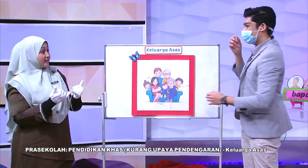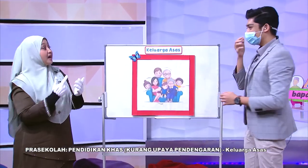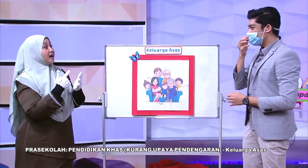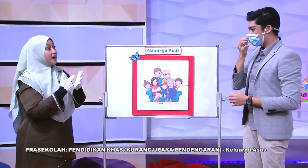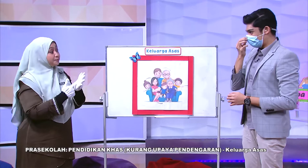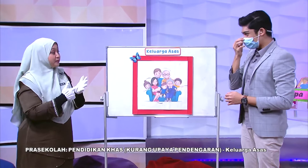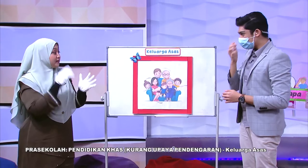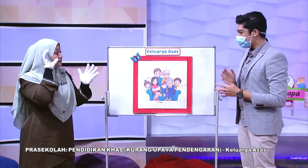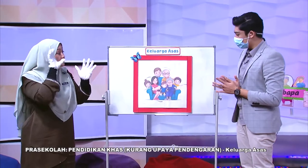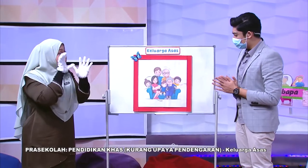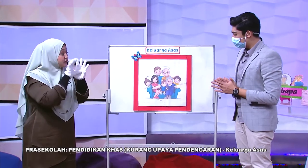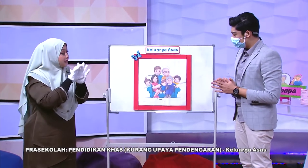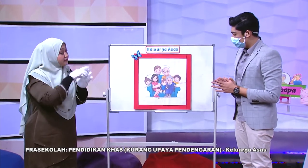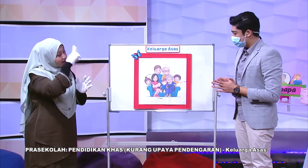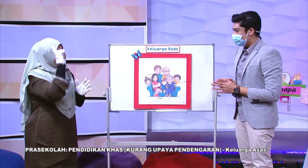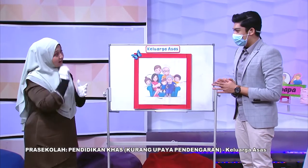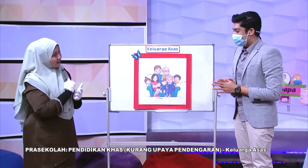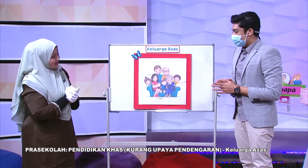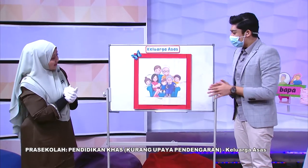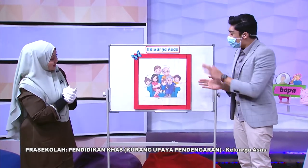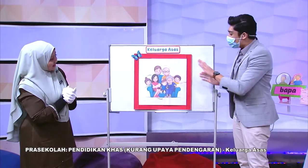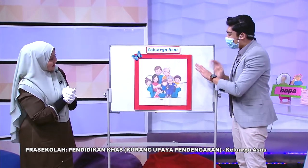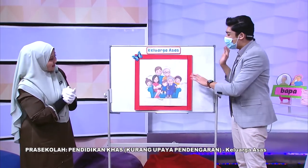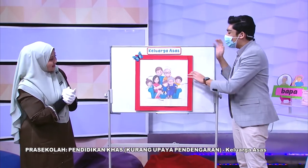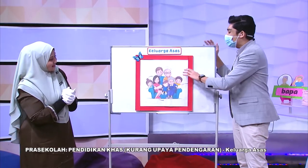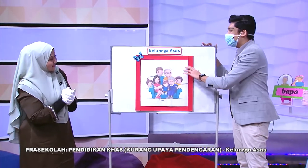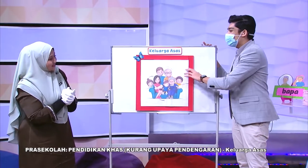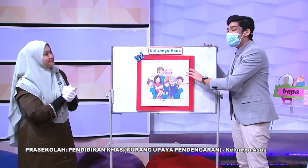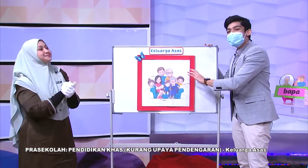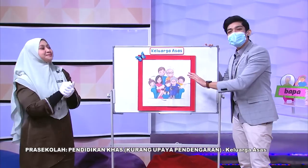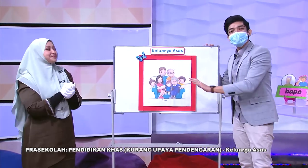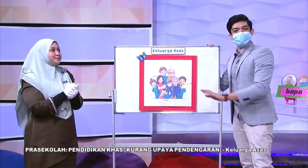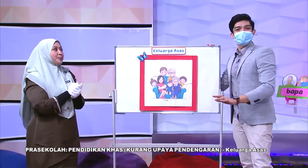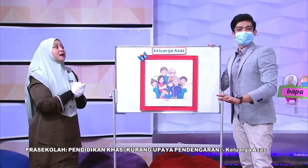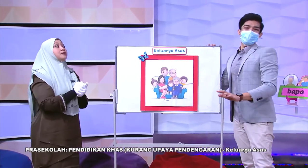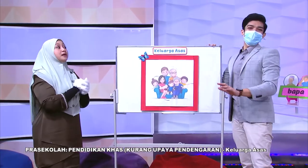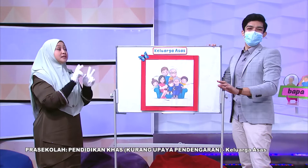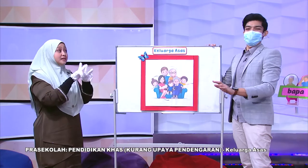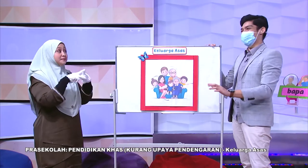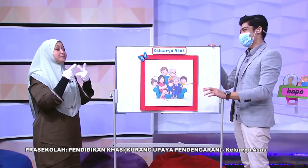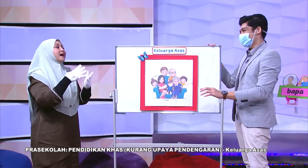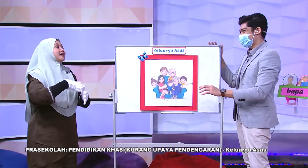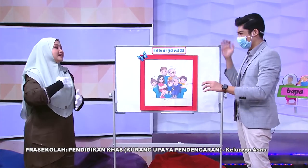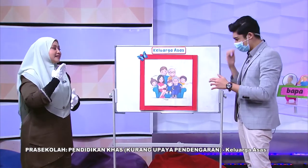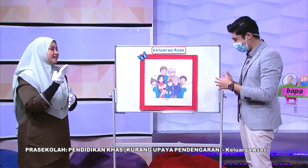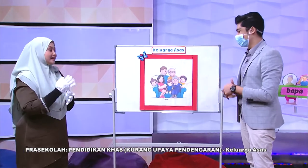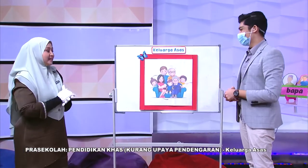opo yang gambar event-event apa ada satu keluarga yang bahagia hahaha aja Hai